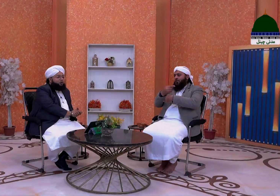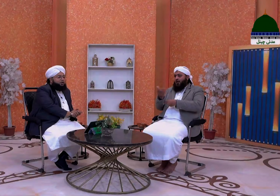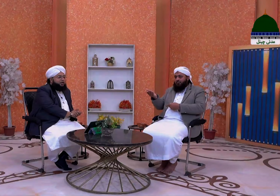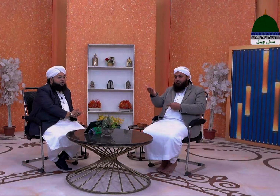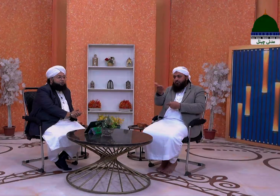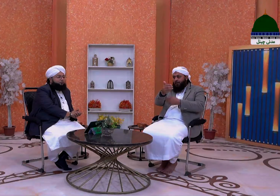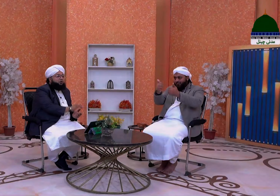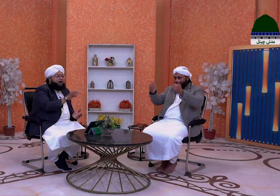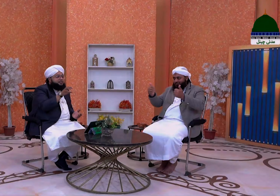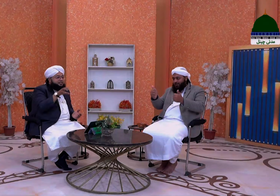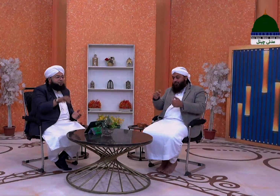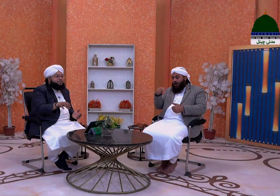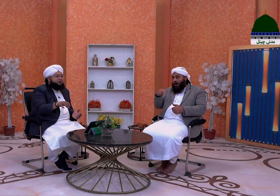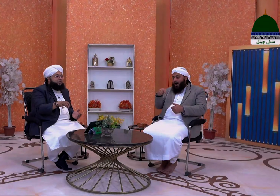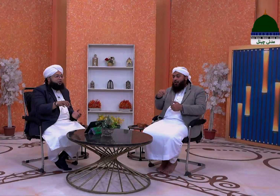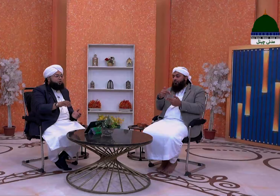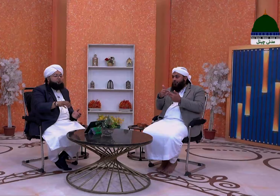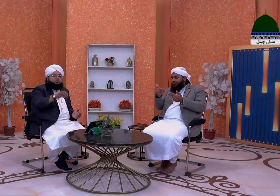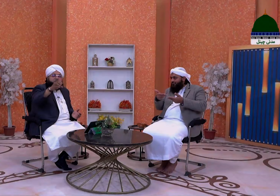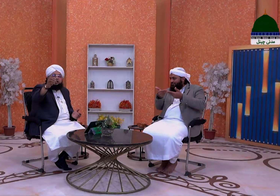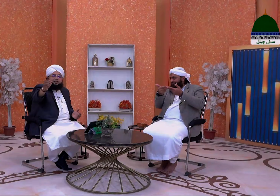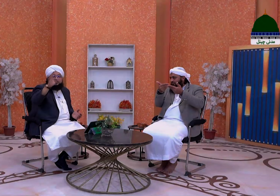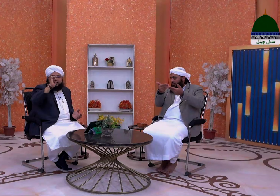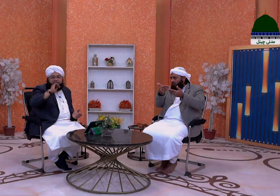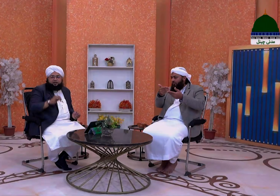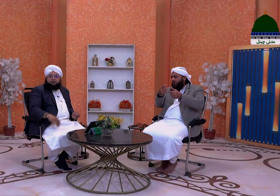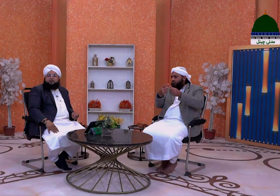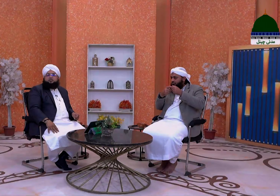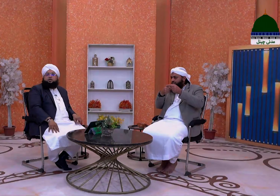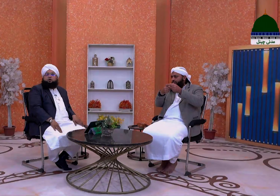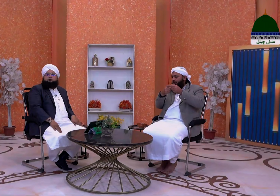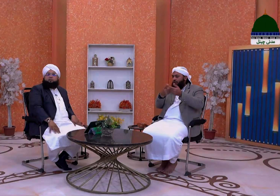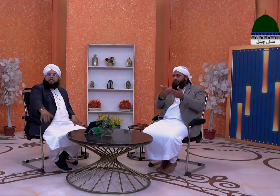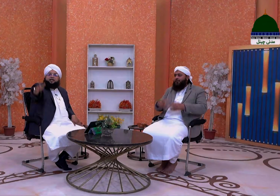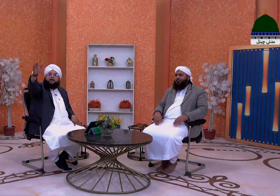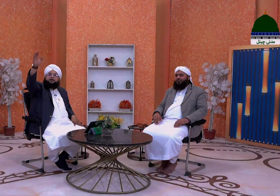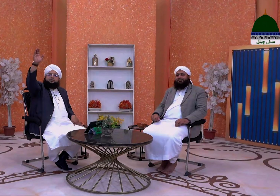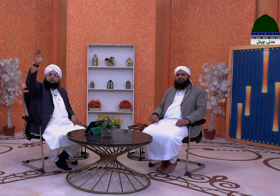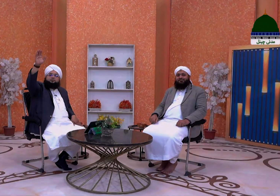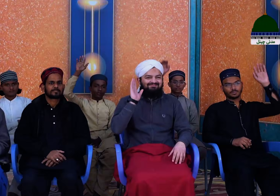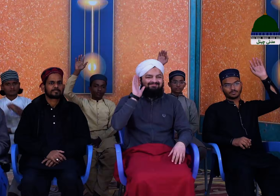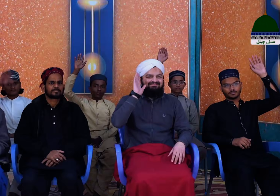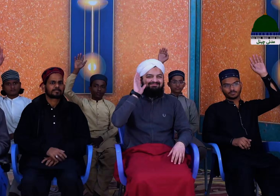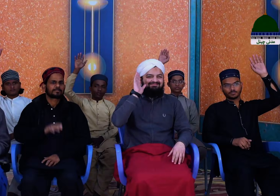کہ انہوں نے وہ آج اس میں سے ہمیں کون کون سی باتیں بتائیں گے۔ جی کون کون بتائیں گے؟